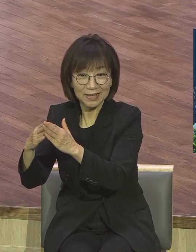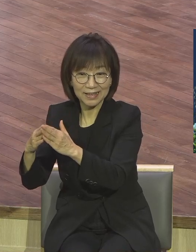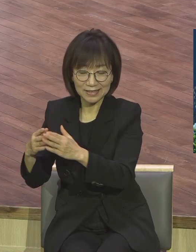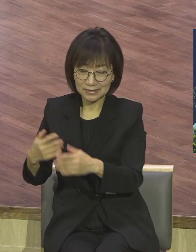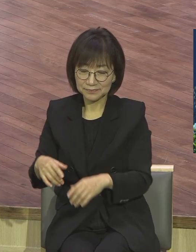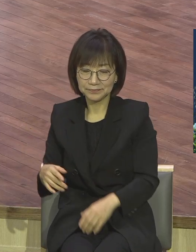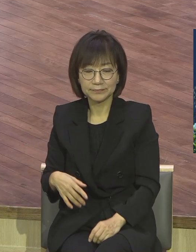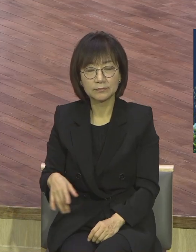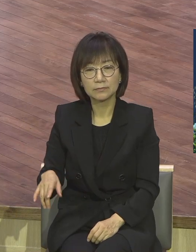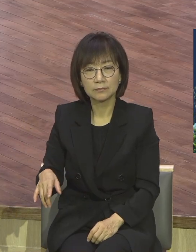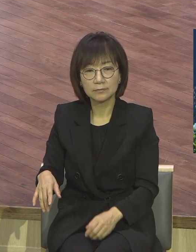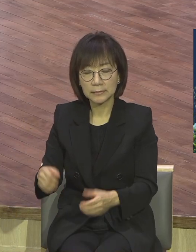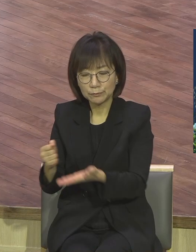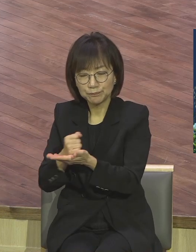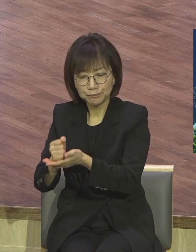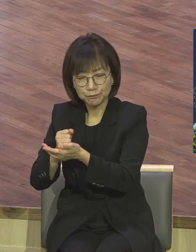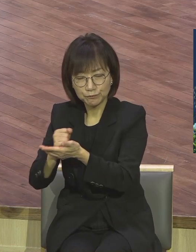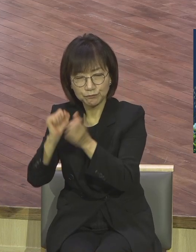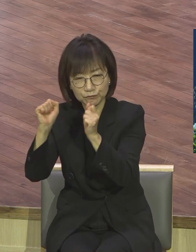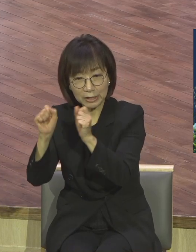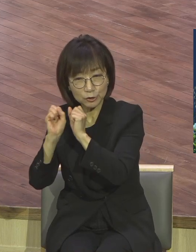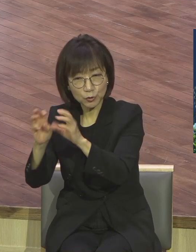무속인 전문교회에서